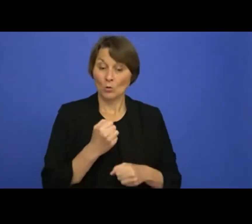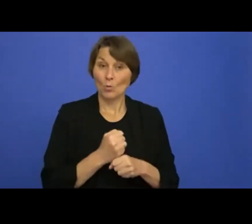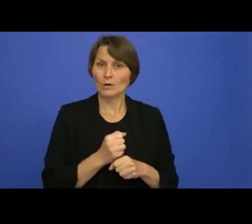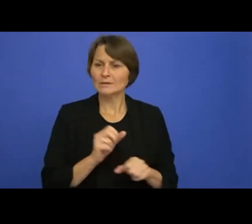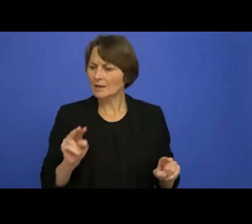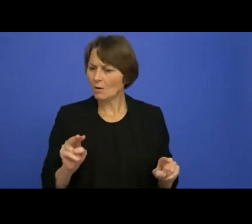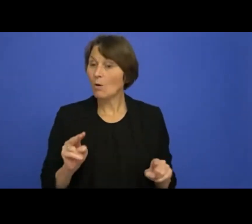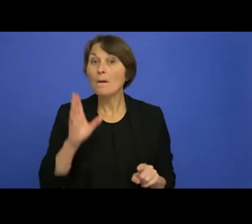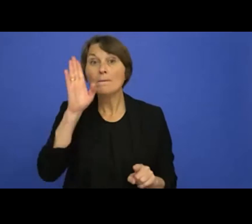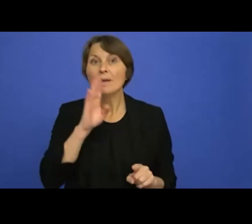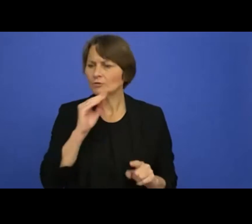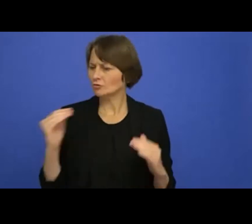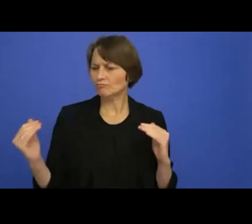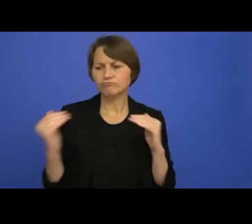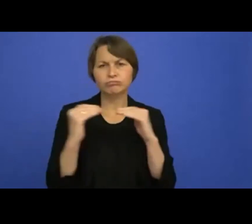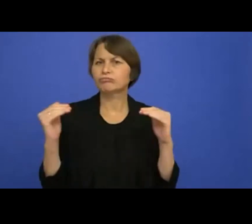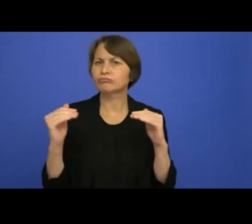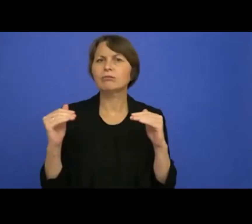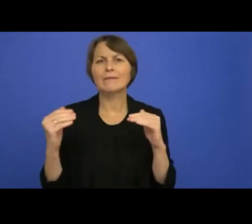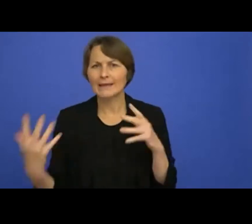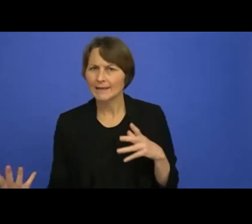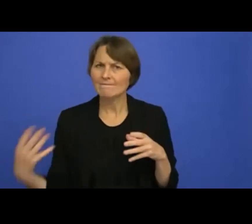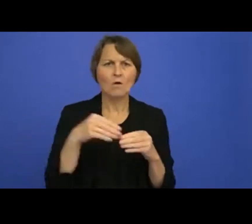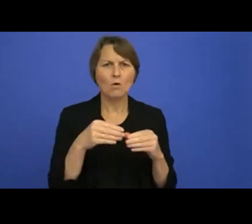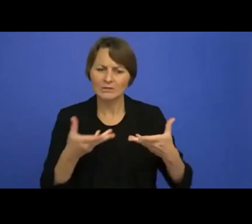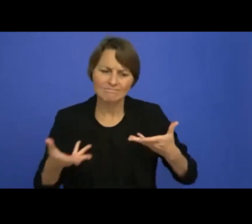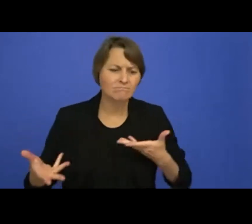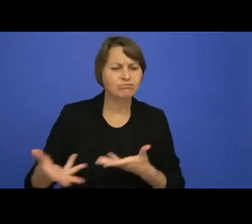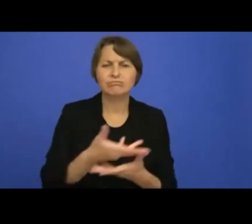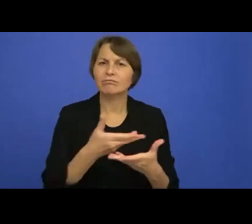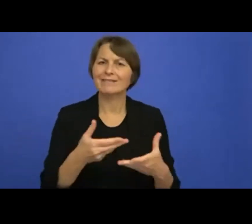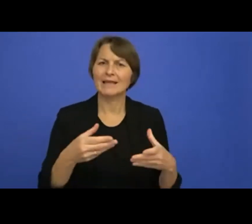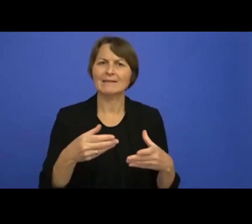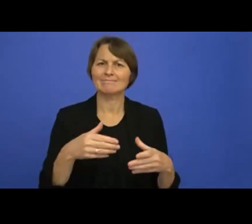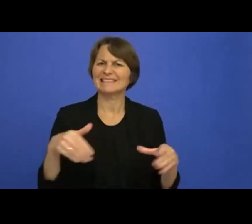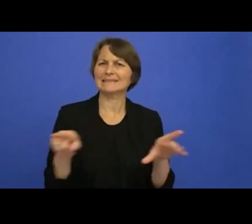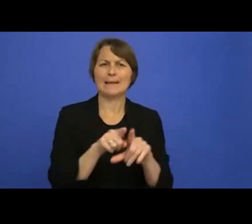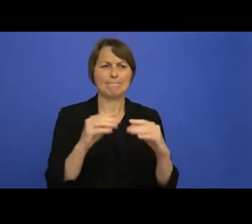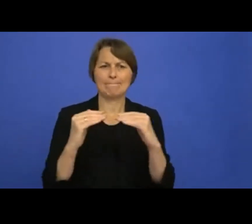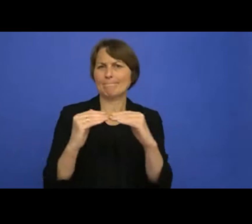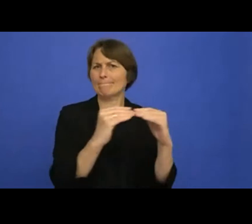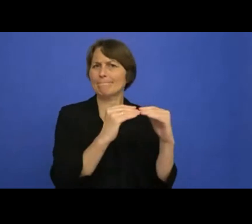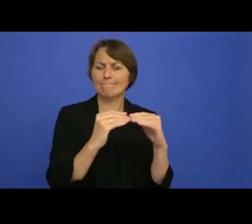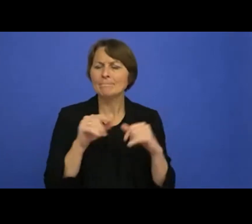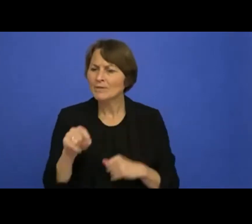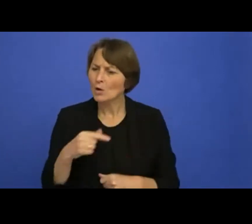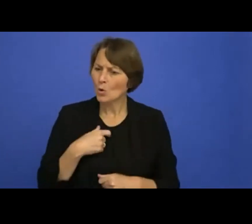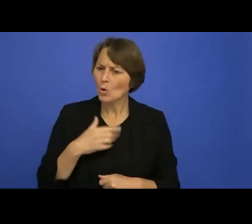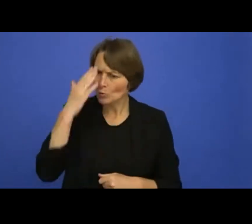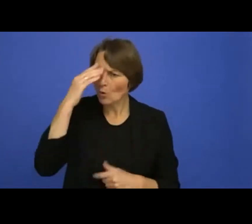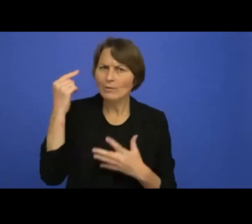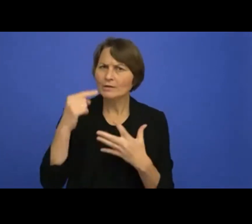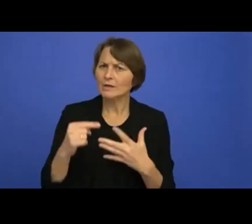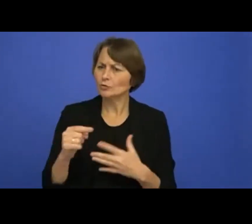parents. Les parents doivent être des partenaires. Il faut reconnaître leurs valeurs,